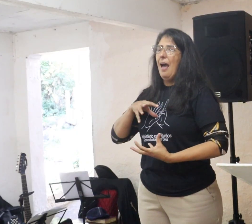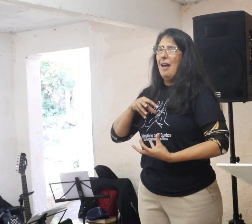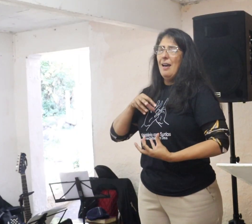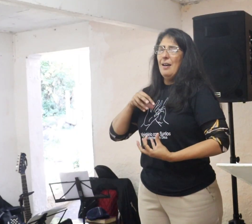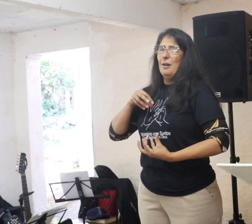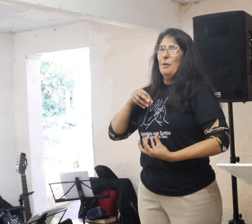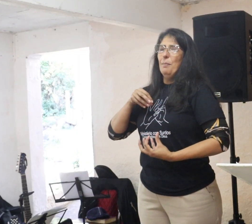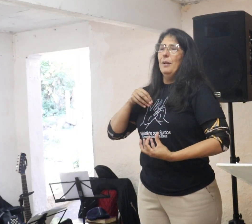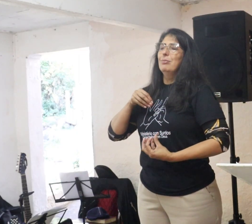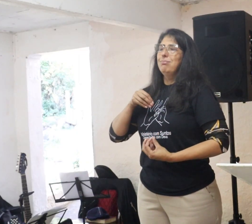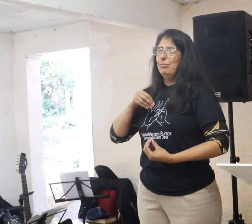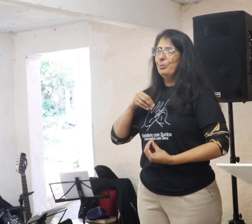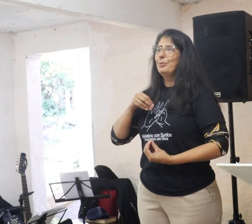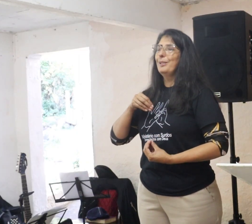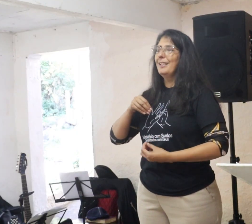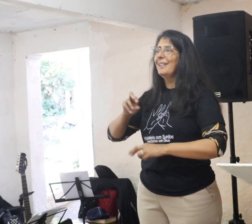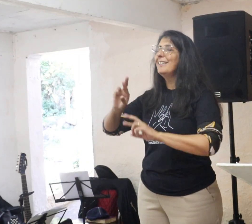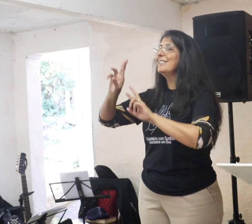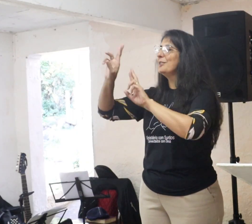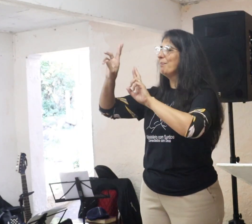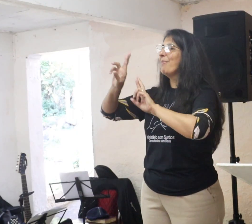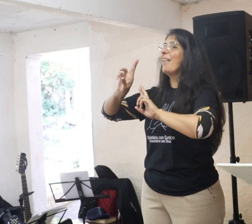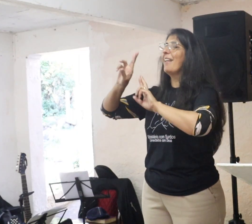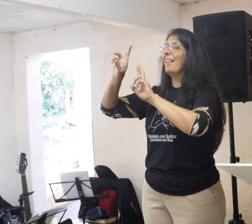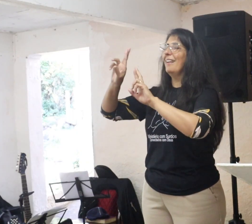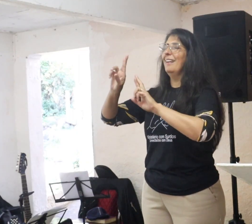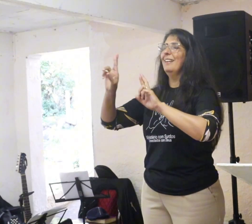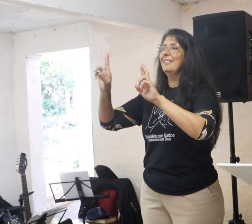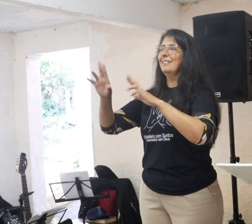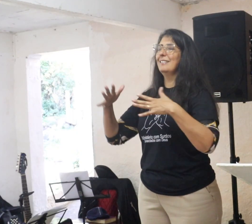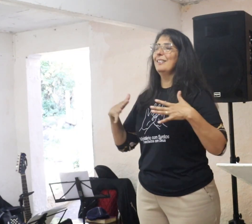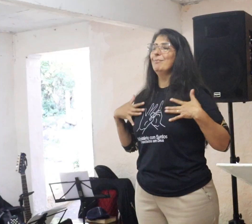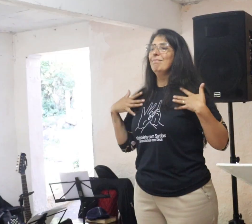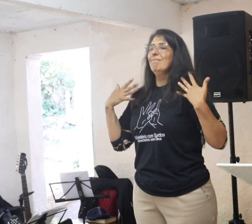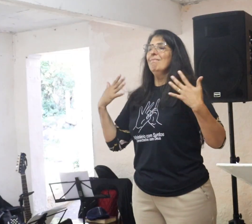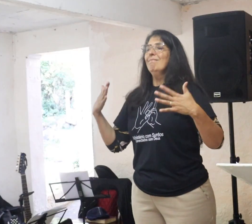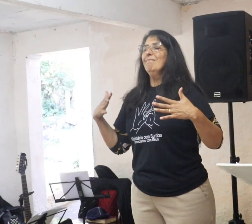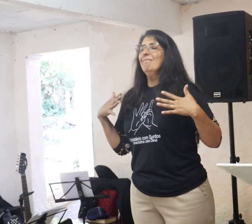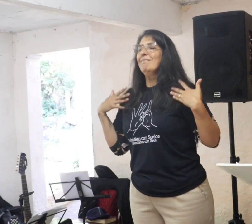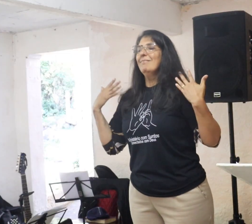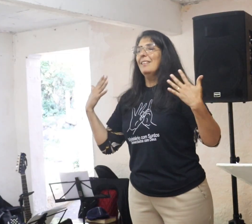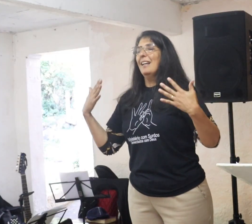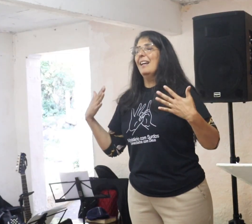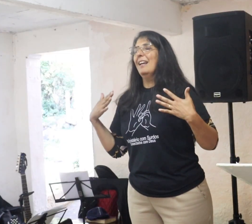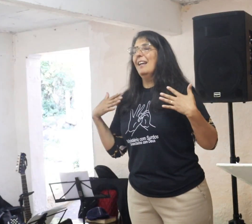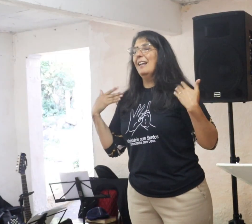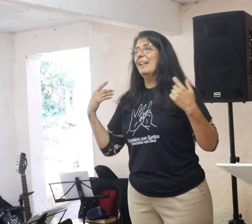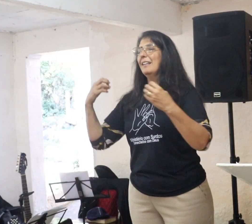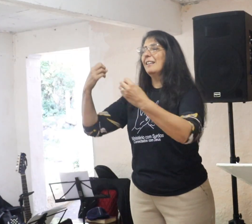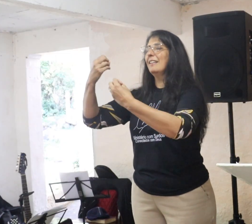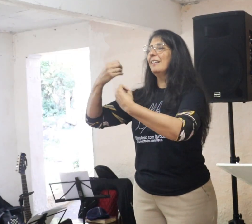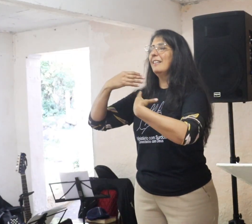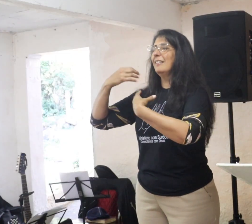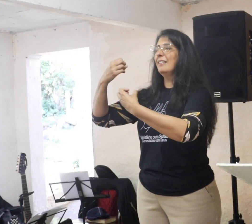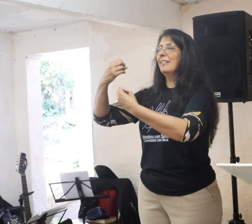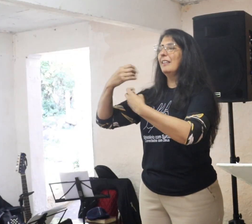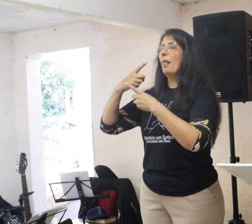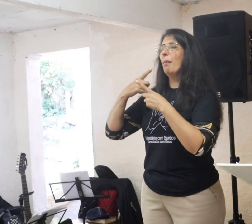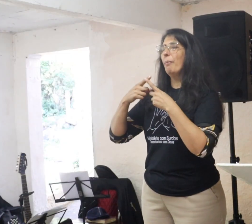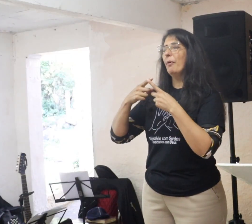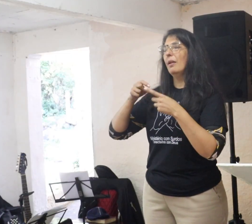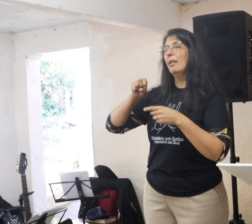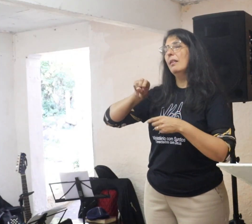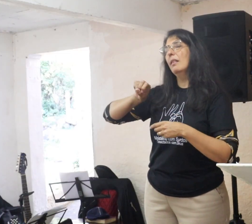de esperança, enche os nossos corações de alegria. Ó Deus, um ensino que nos conforta na hora da